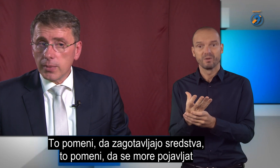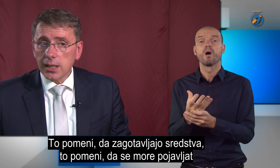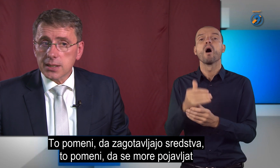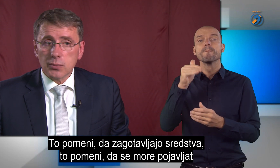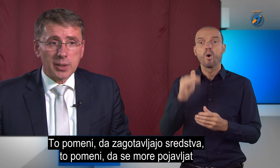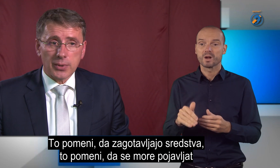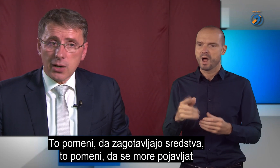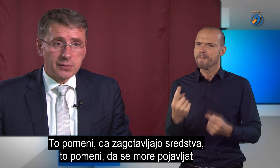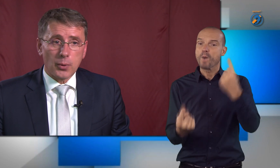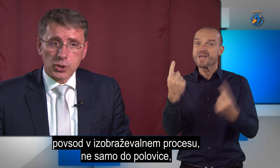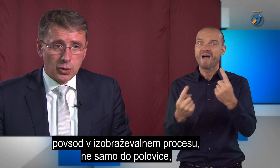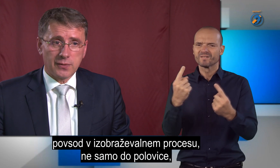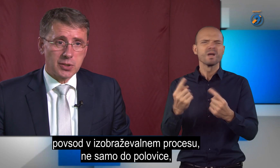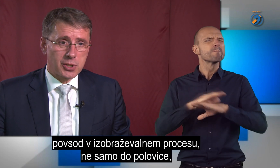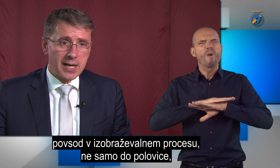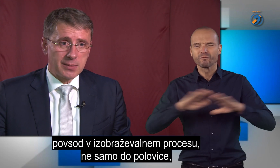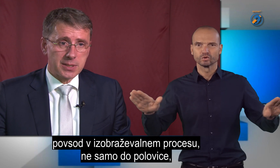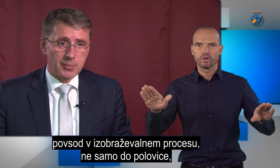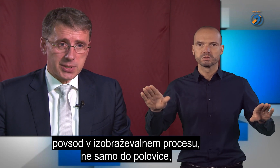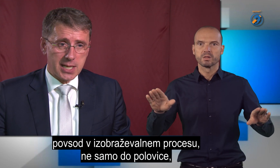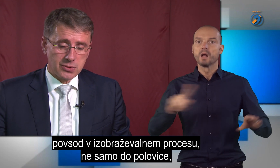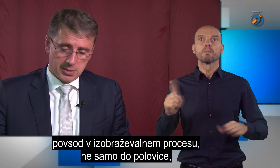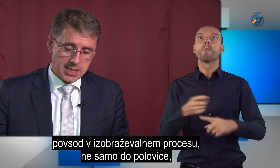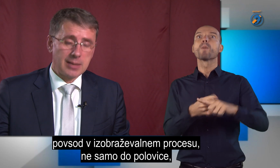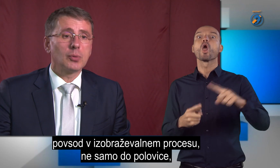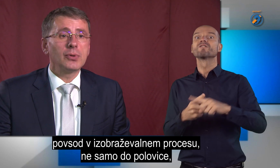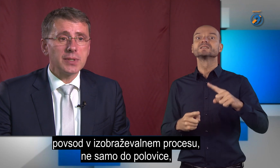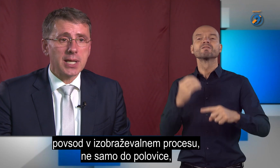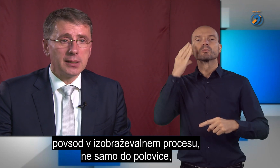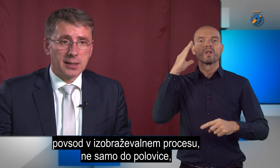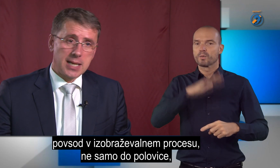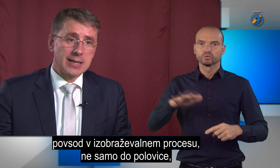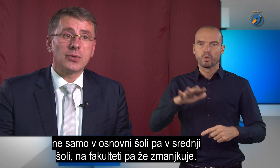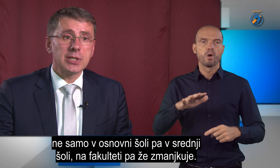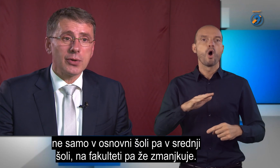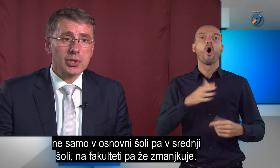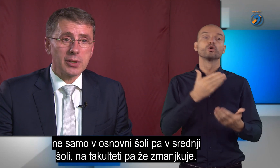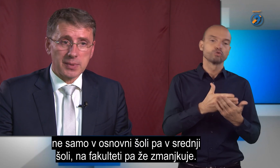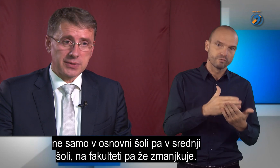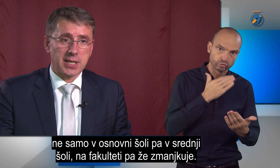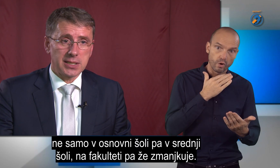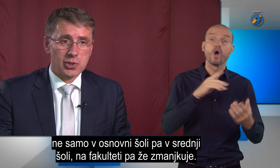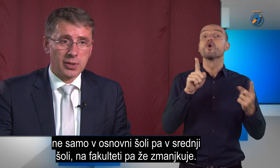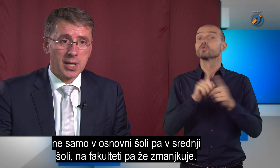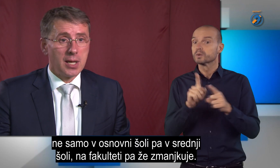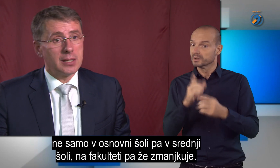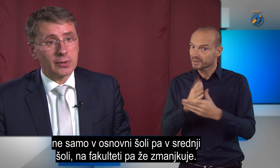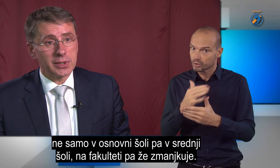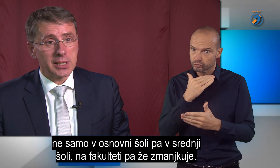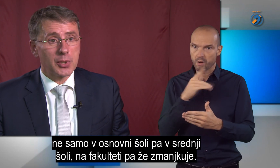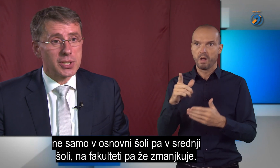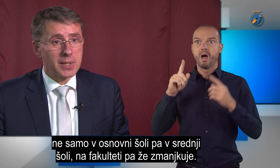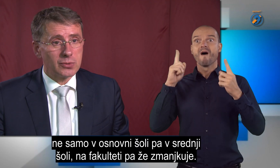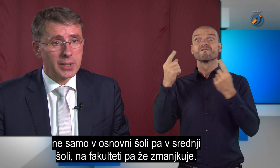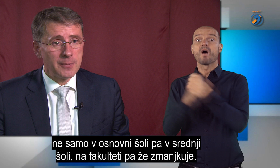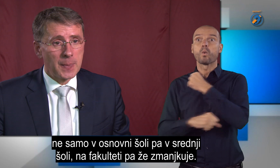To pomeni, da se mora pojaviti povsod v izobraževalnem procesu, ne samo do polovice, ne samo v osnovni šoli, pa v srednji šoli, na